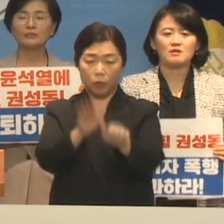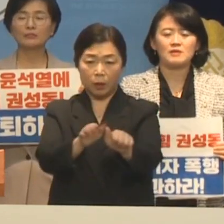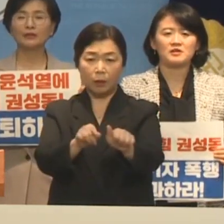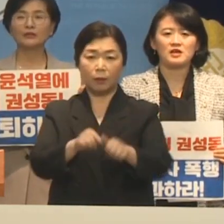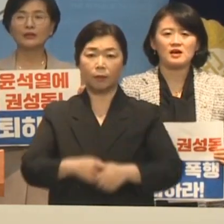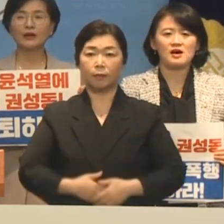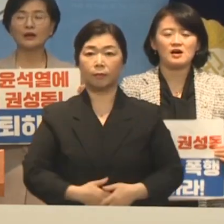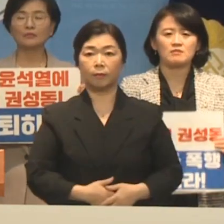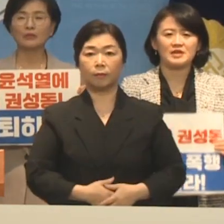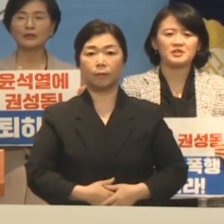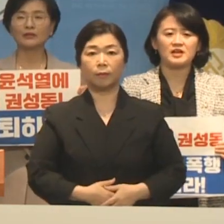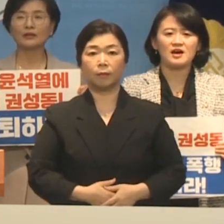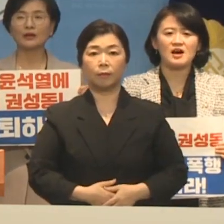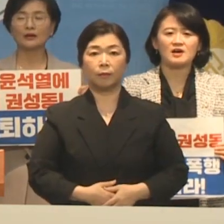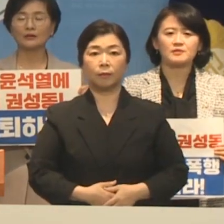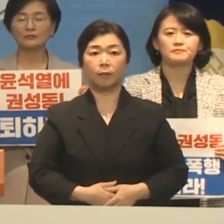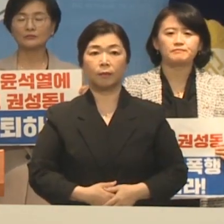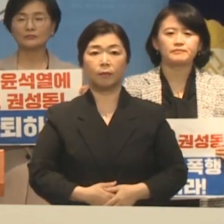마련하라!